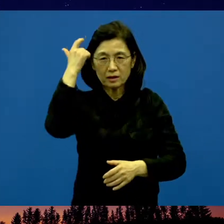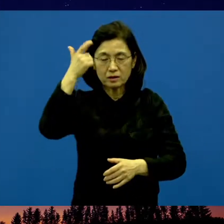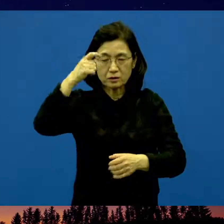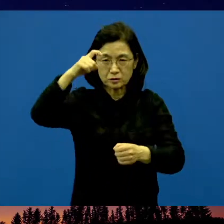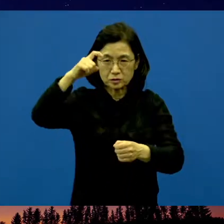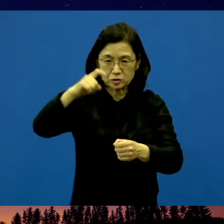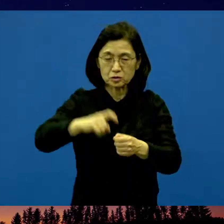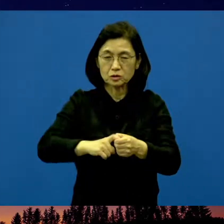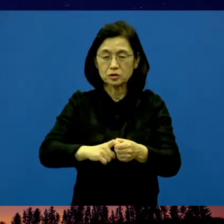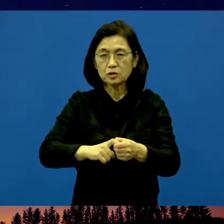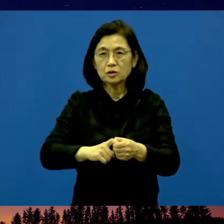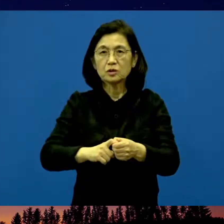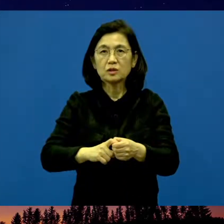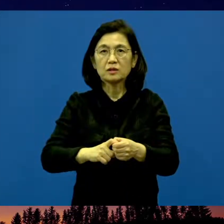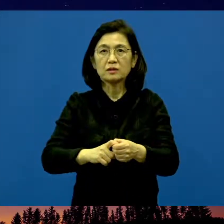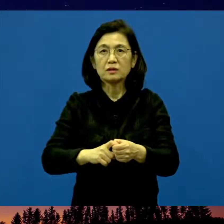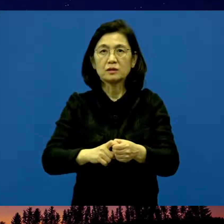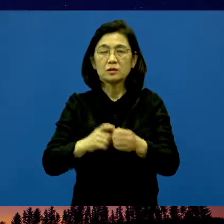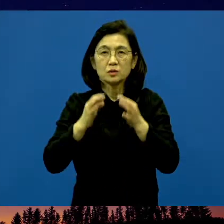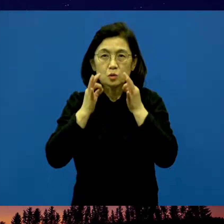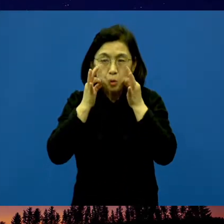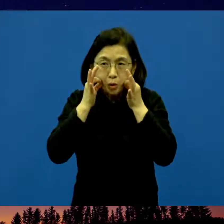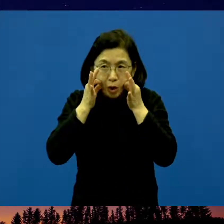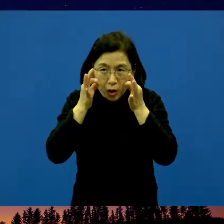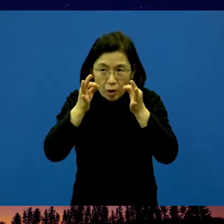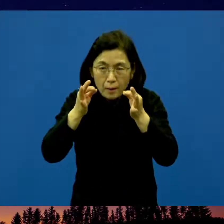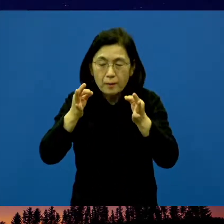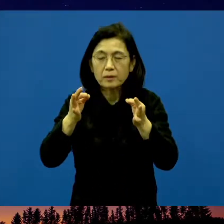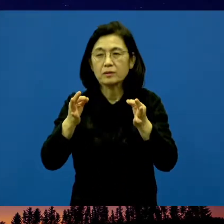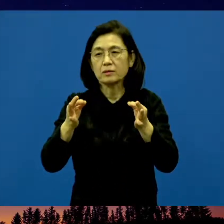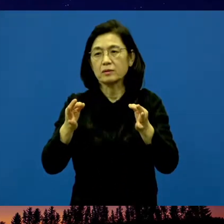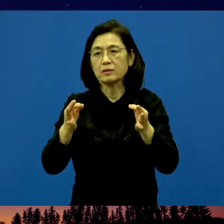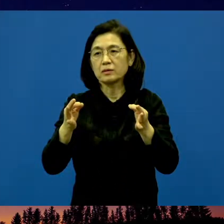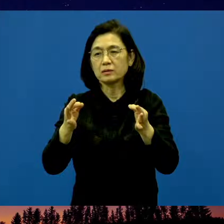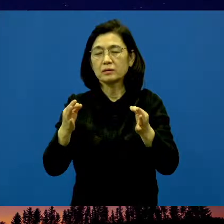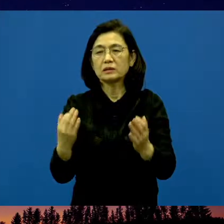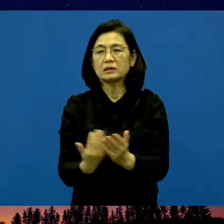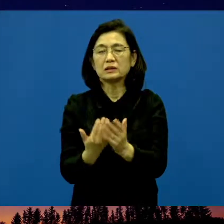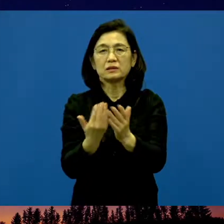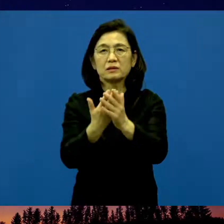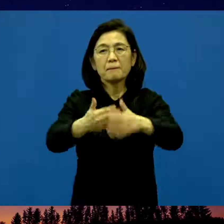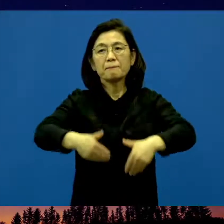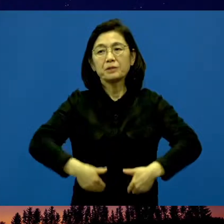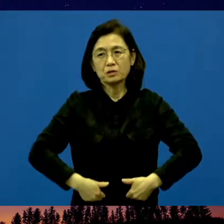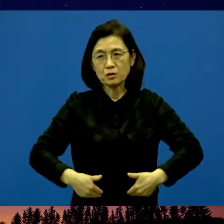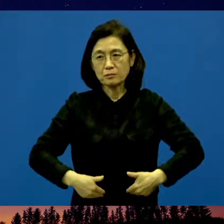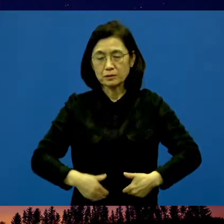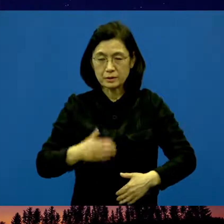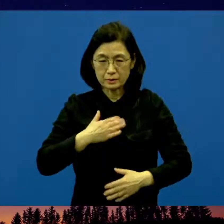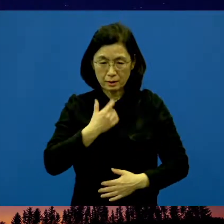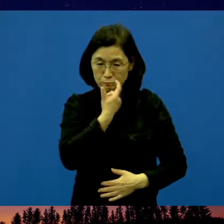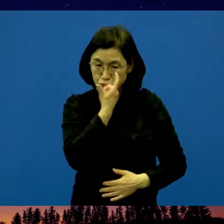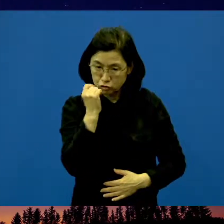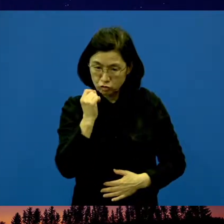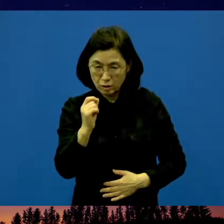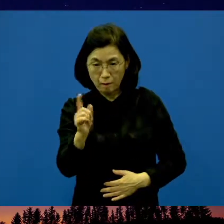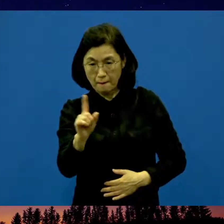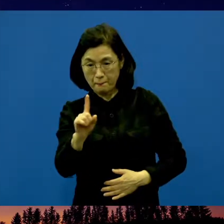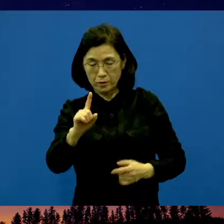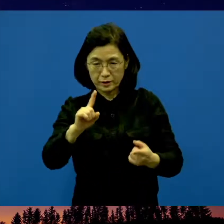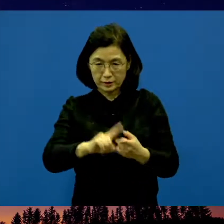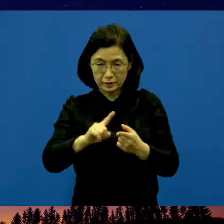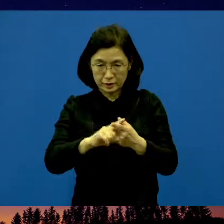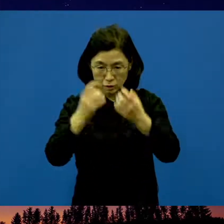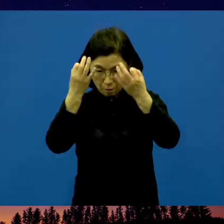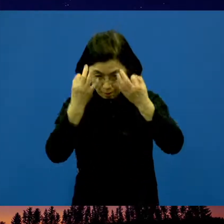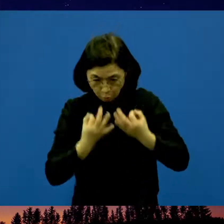되고요. 이것은 매우 구체적이어야 된다는 것입니다. 여러분, 나에게 부족한 부분이 어떤 것인지를 점검해 봐야 돼요. 분명히